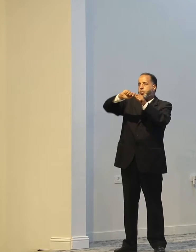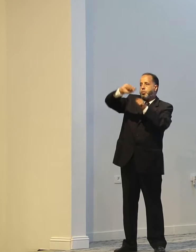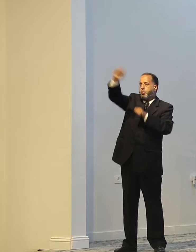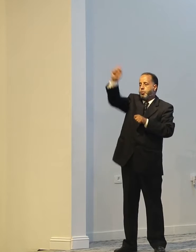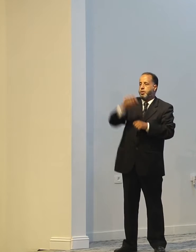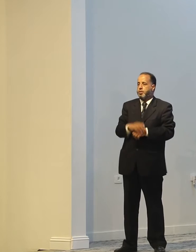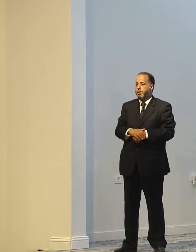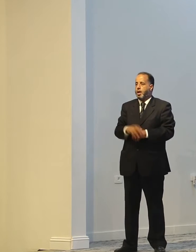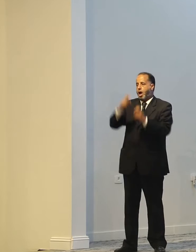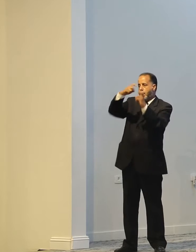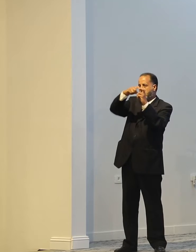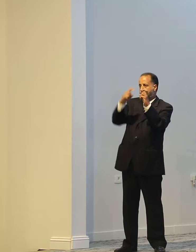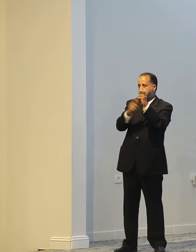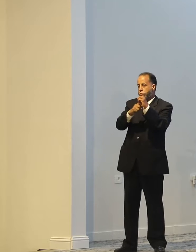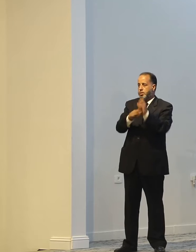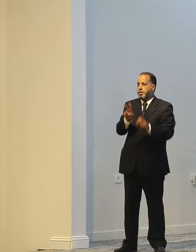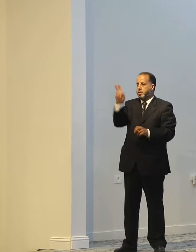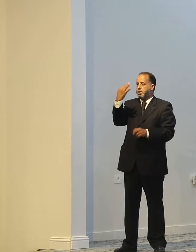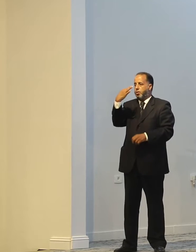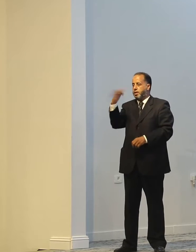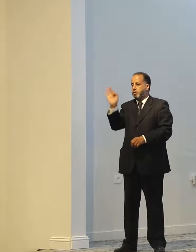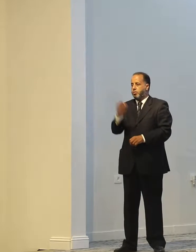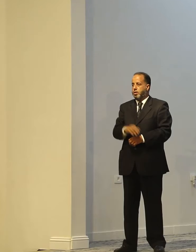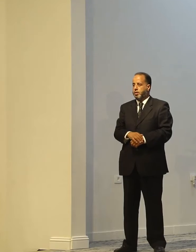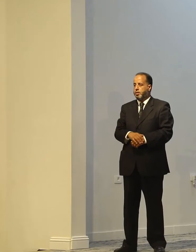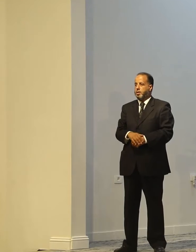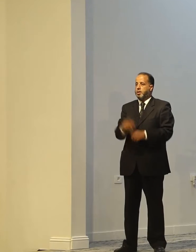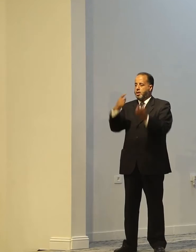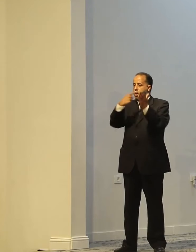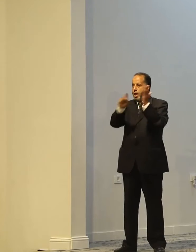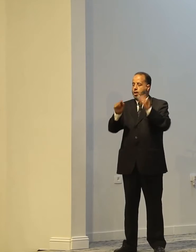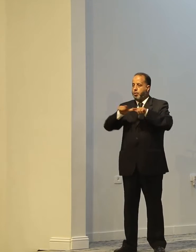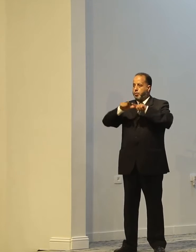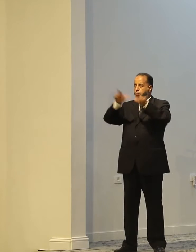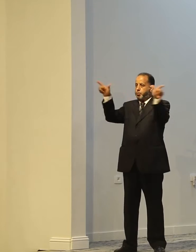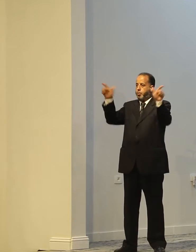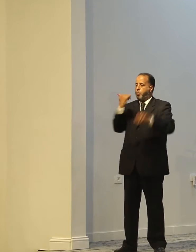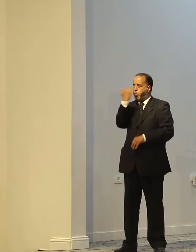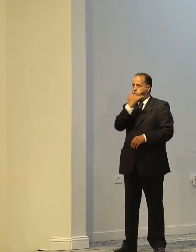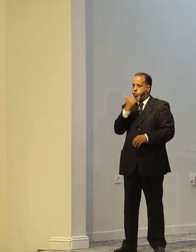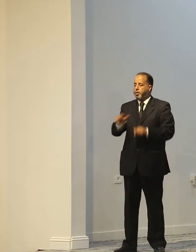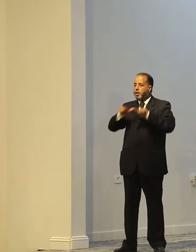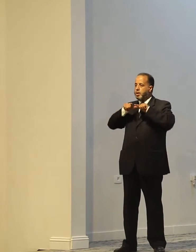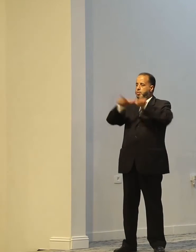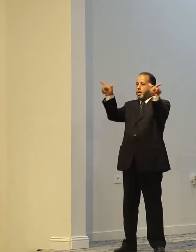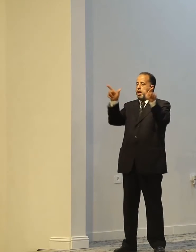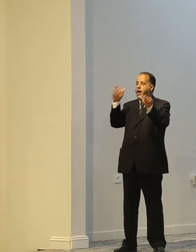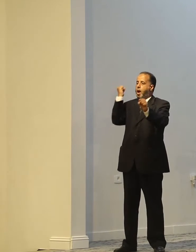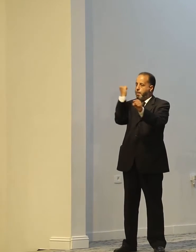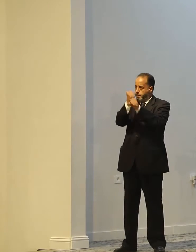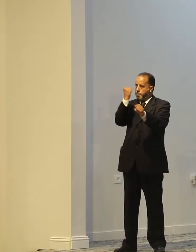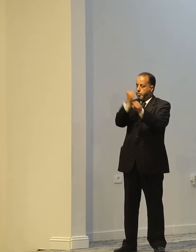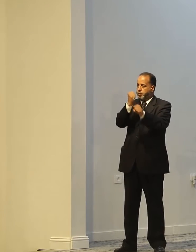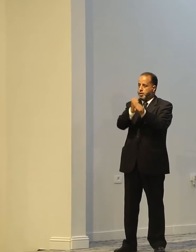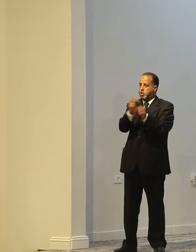فقد تضمن القرار رقم 37 المشار إليه أعلاه أن تنطلق هذه العملية